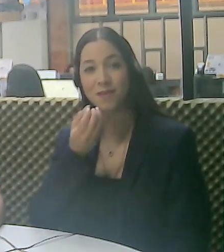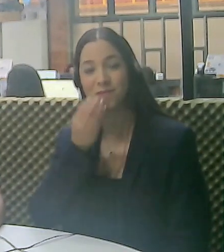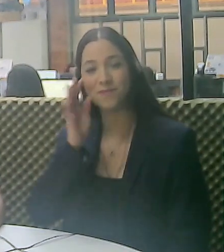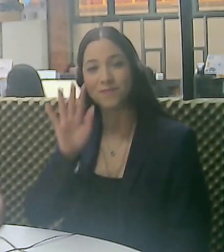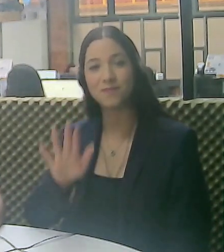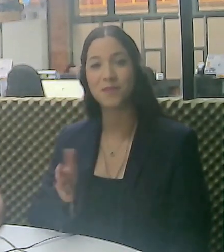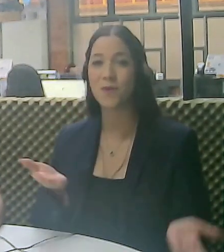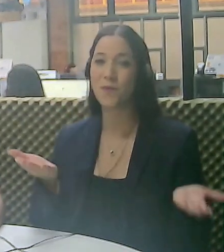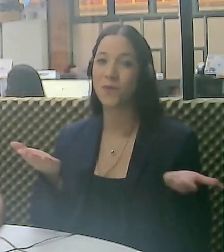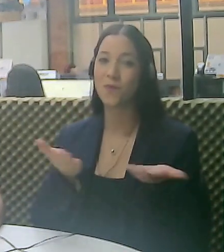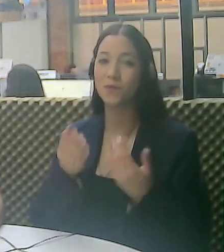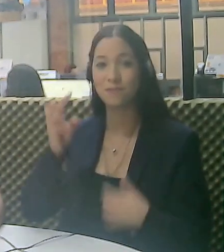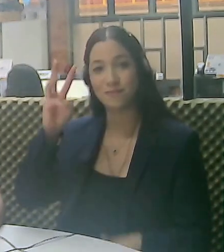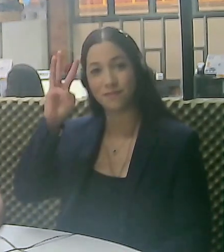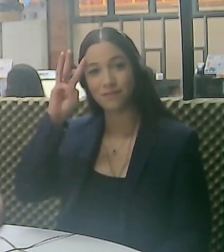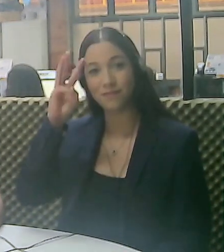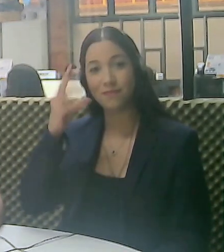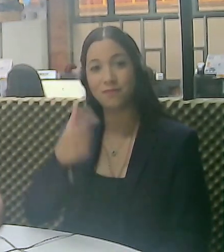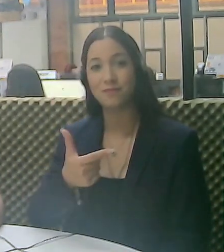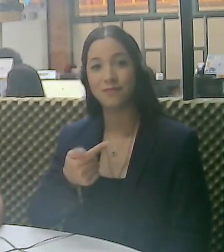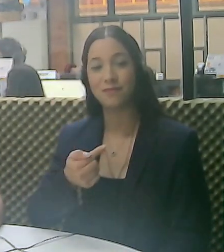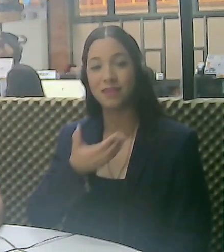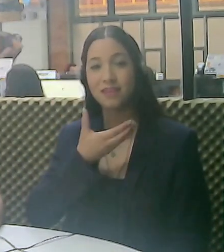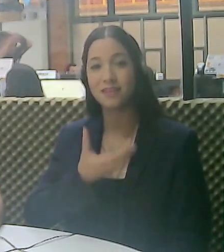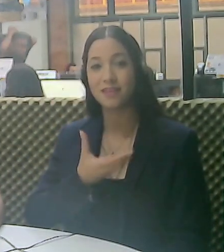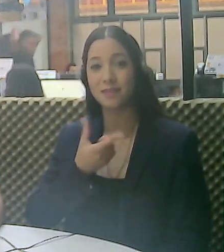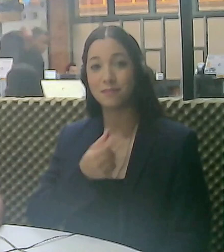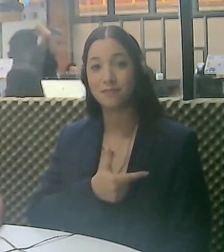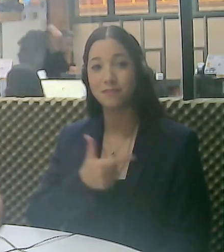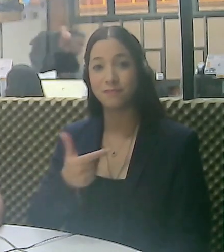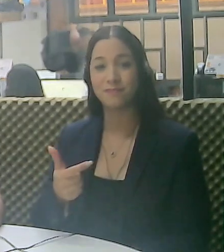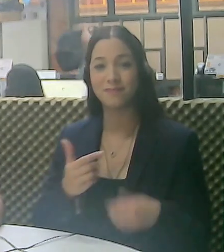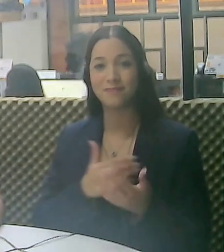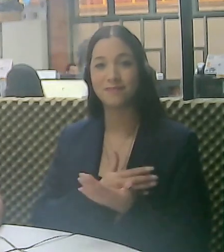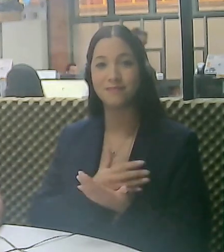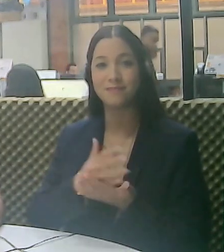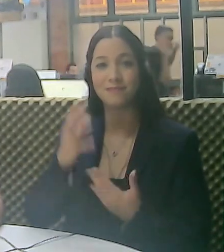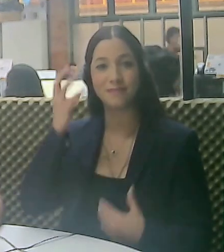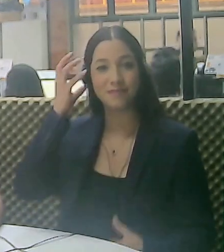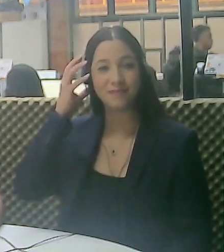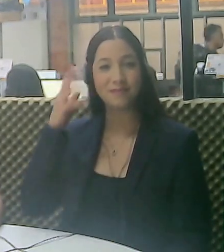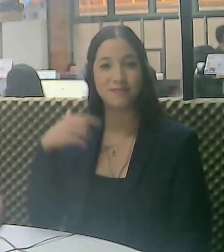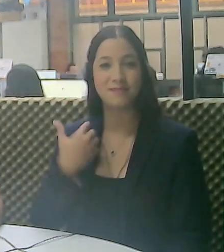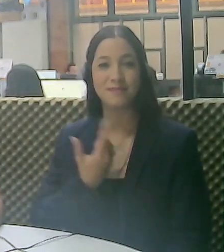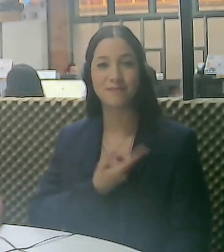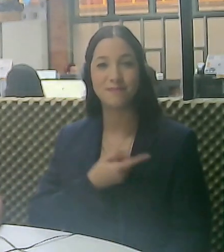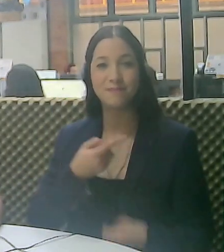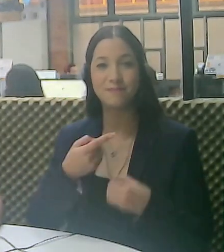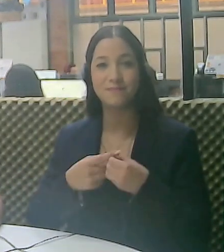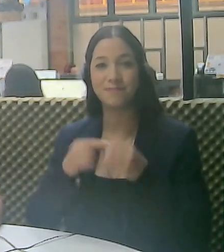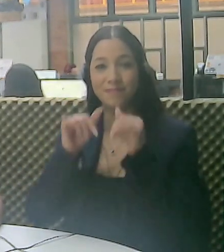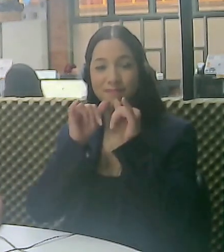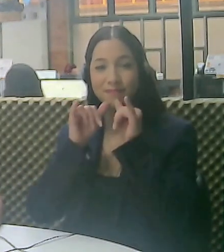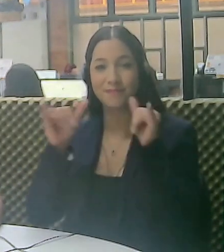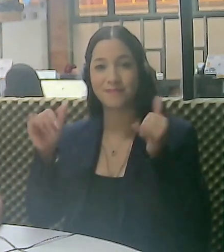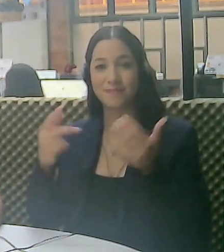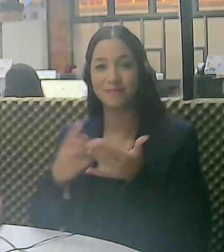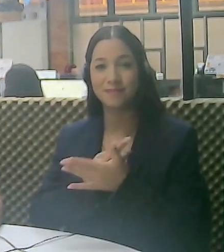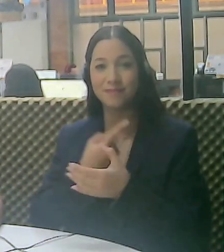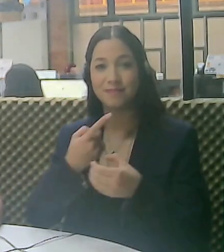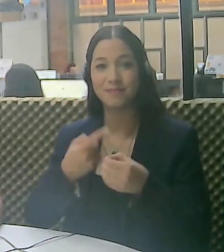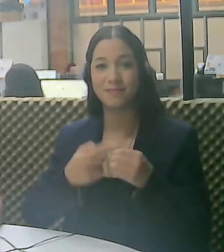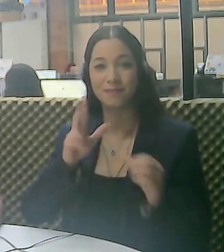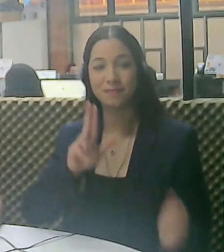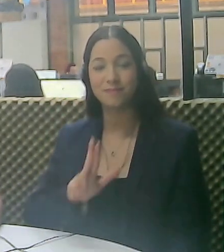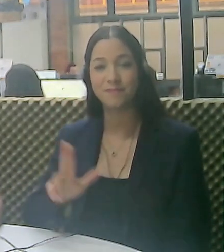Boa tarde, hoje é terça-feira, dia 27 de dezembro de 2022. Está no ar a Rádio Nossa Cidade com um boletim de notícias sobre o que de